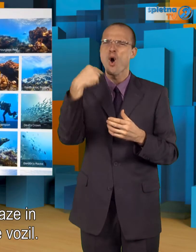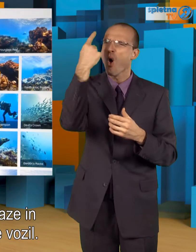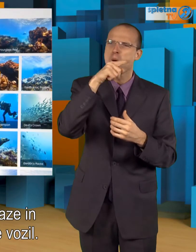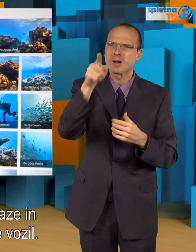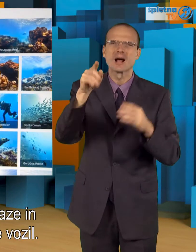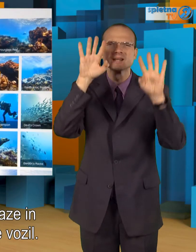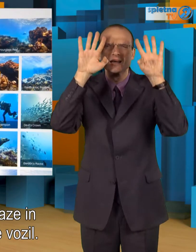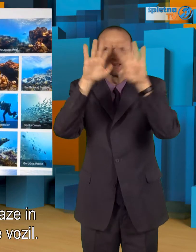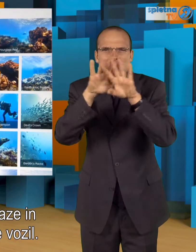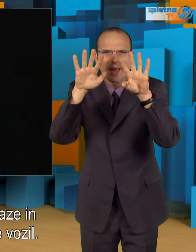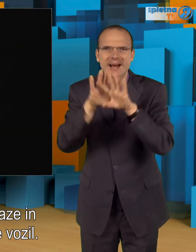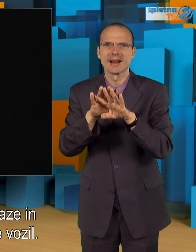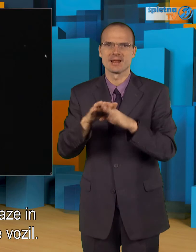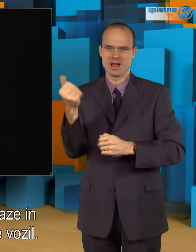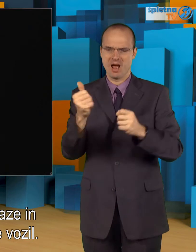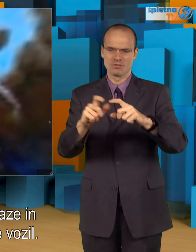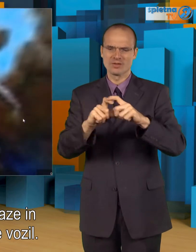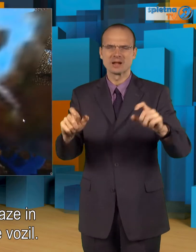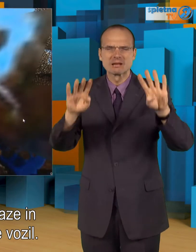Zameglili so obraze in registrske tablice vozil.